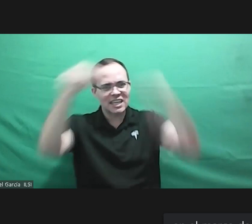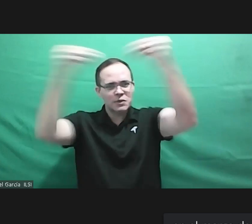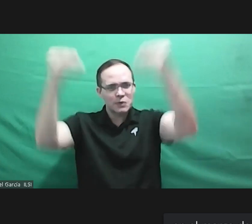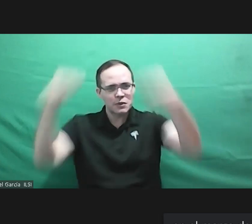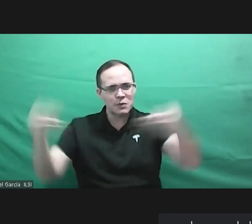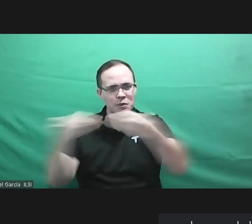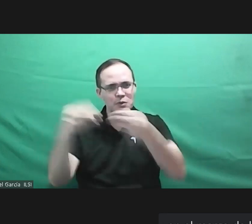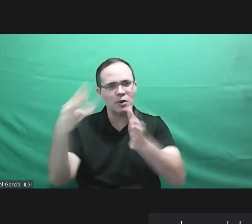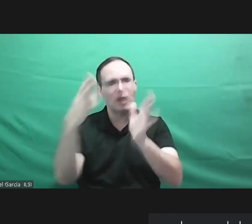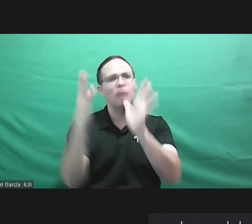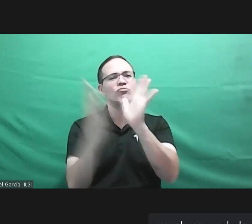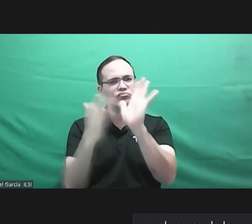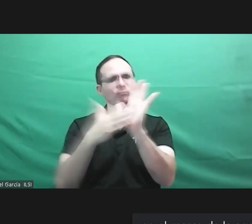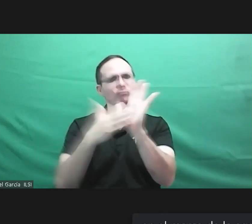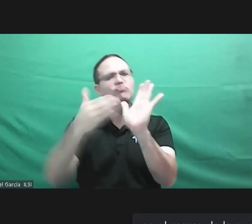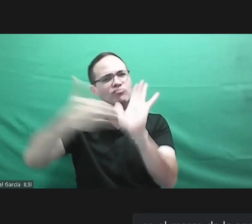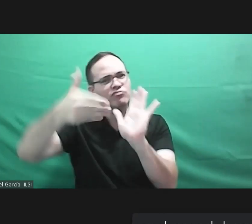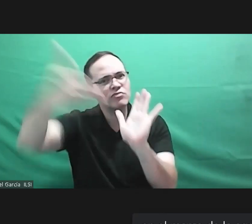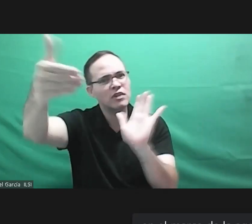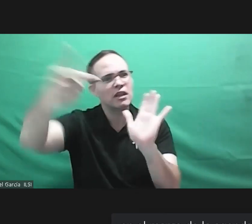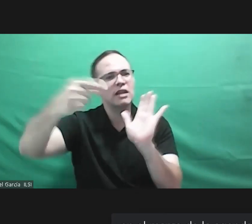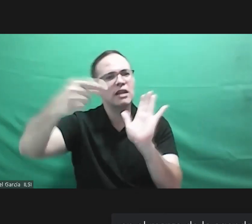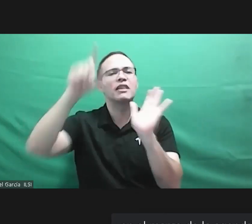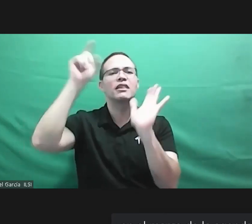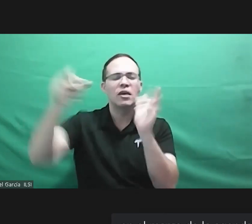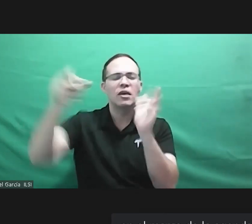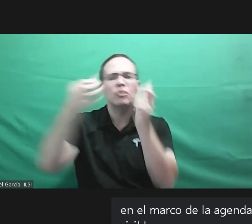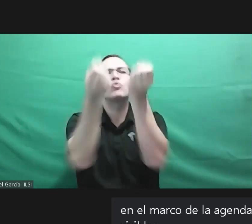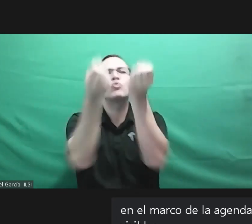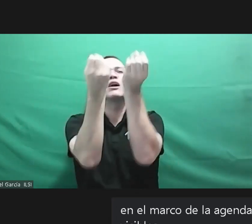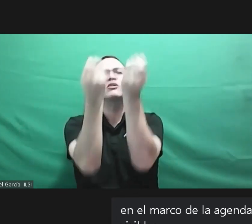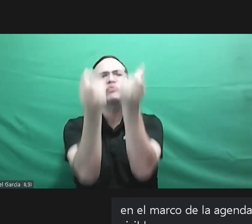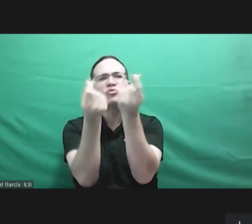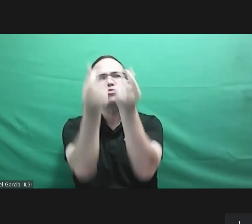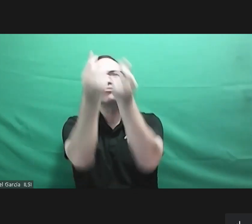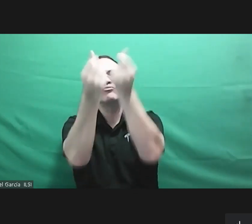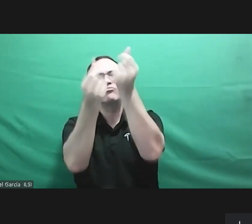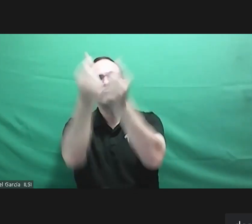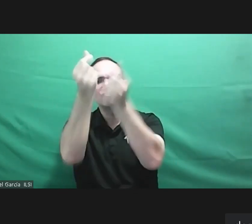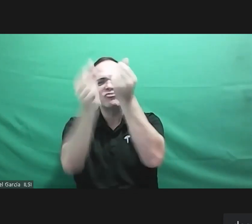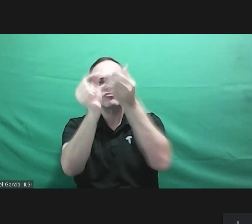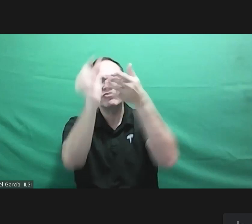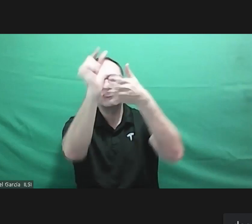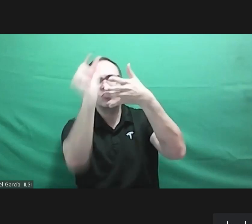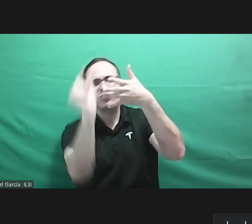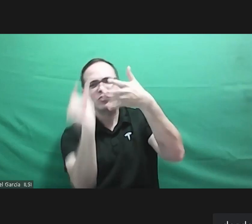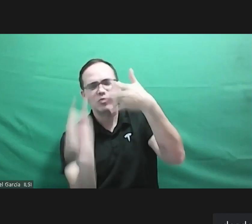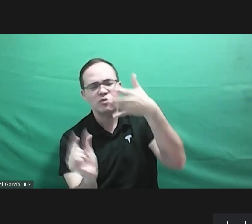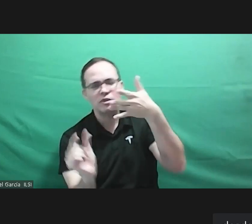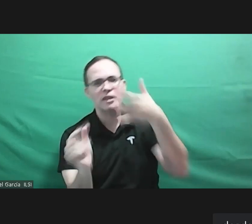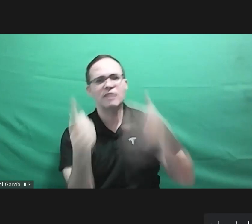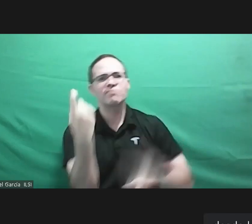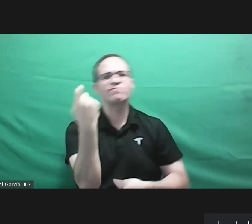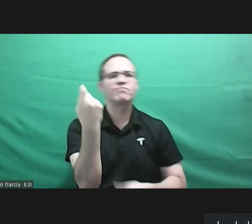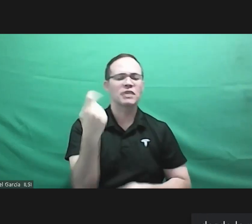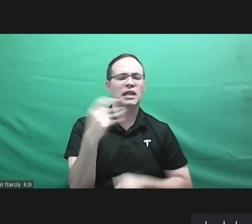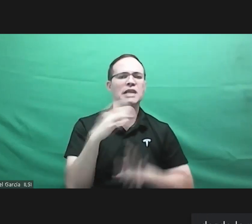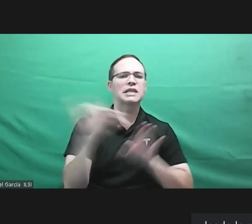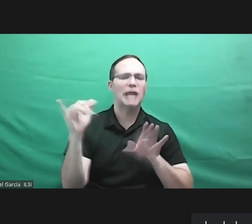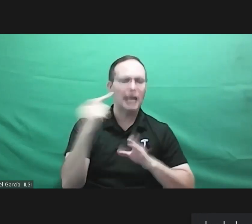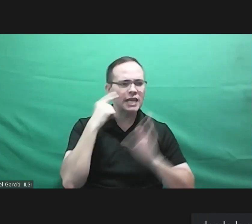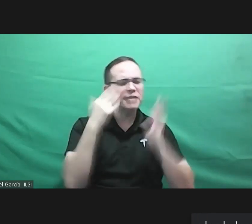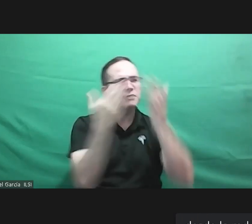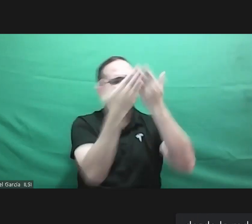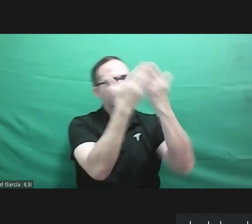todo un sistema de elaboración de indicadores y de rendición de cuentas. Desde la red hicimos algunos análisis de la disponibilidad de